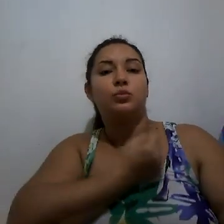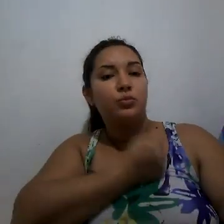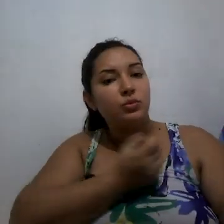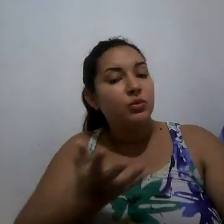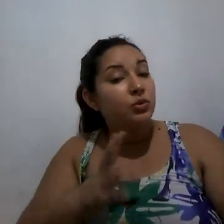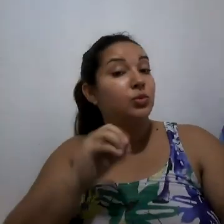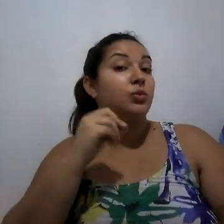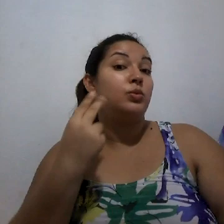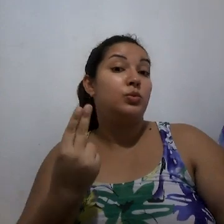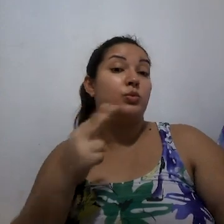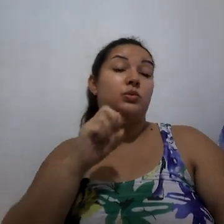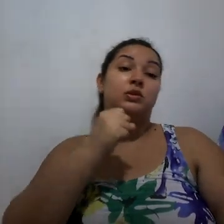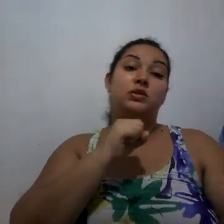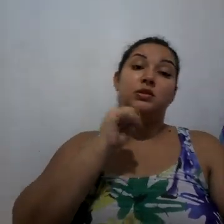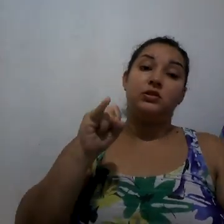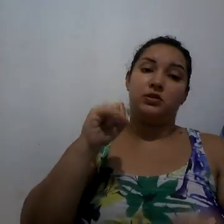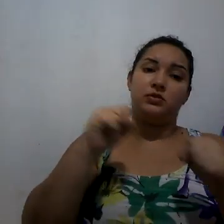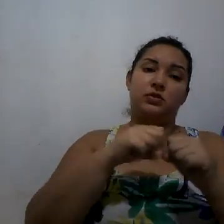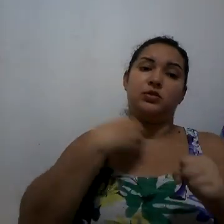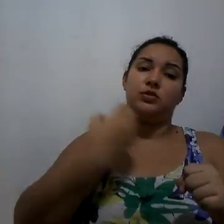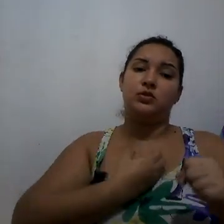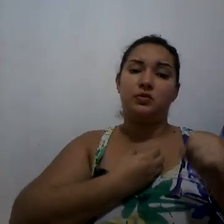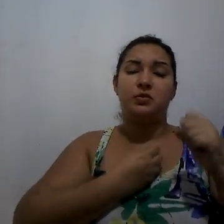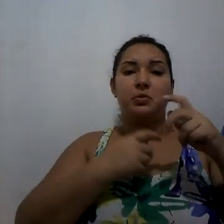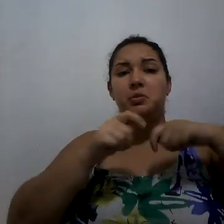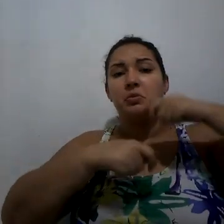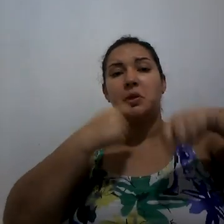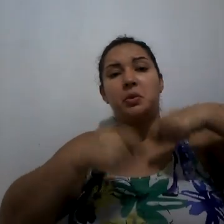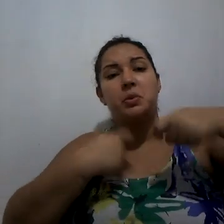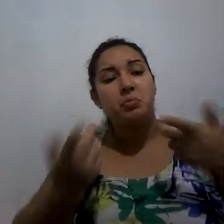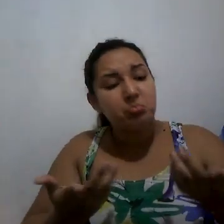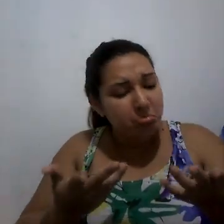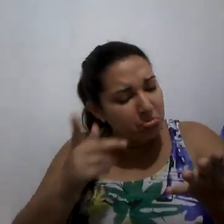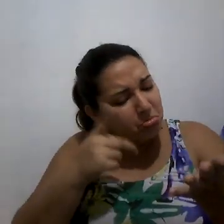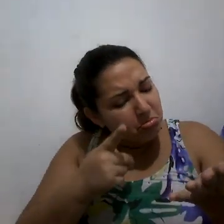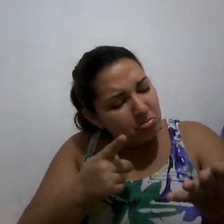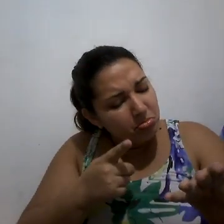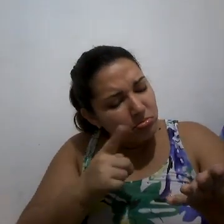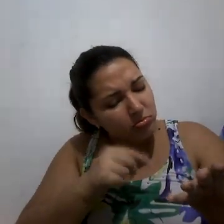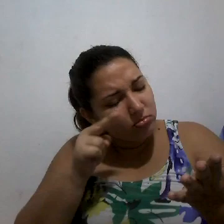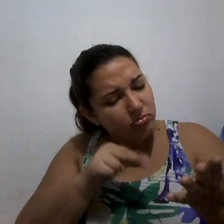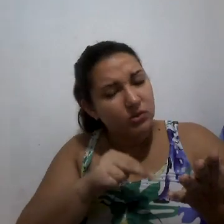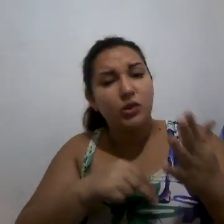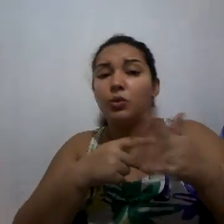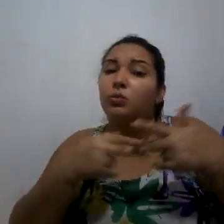Ou, se a gente fez de forma manual, a gente utilizou algum recurso que ia dizer para a gente o que estava acontecendo